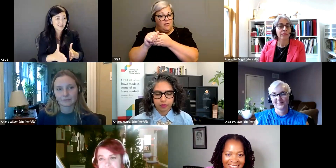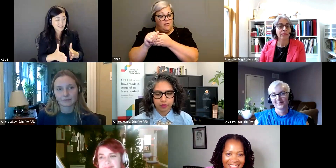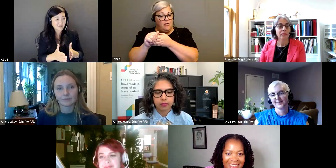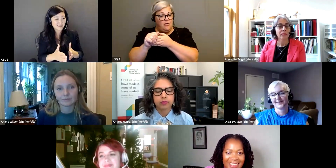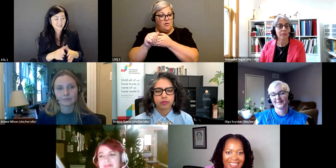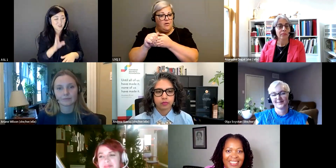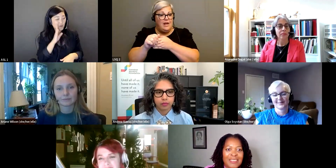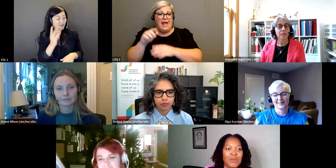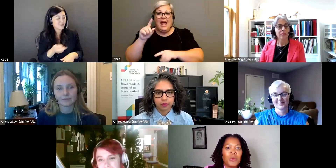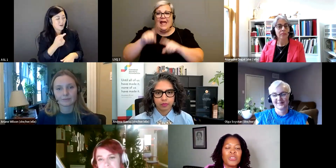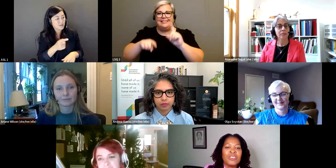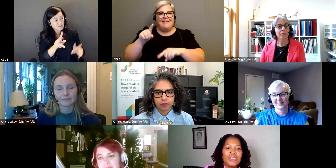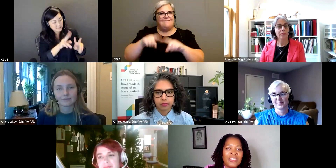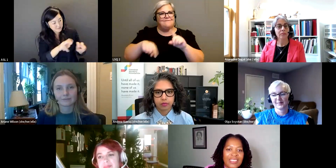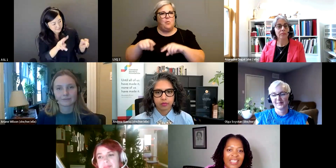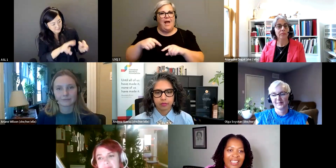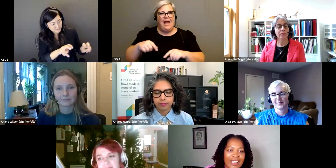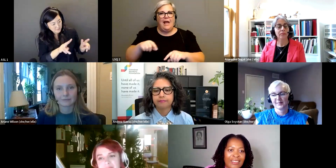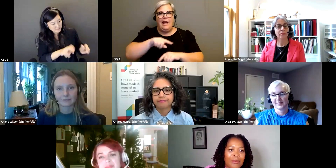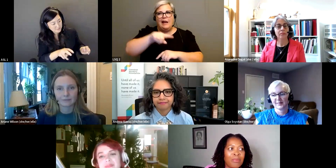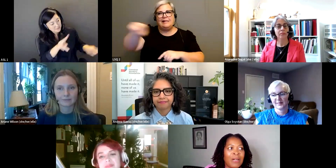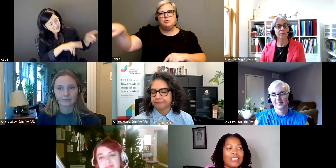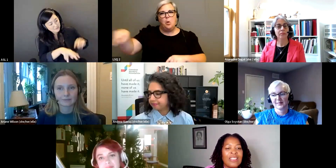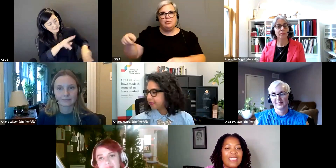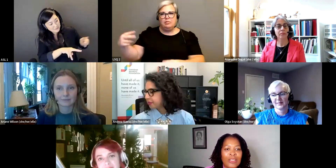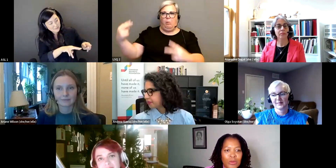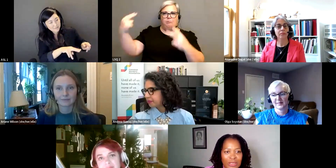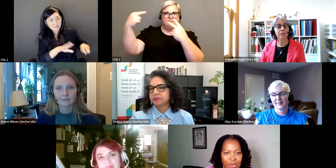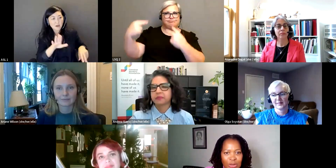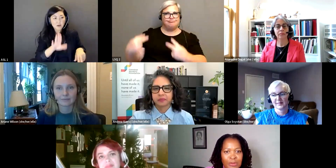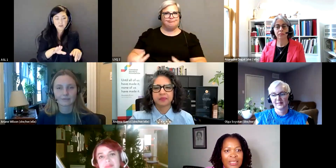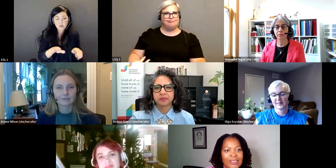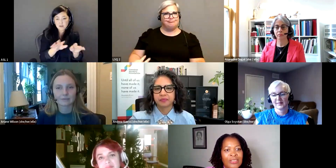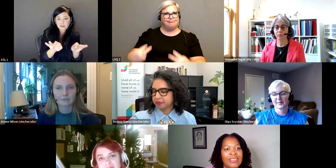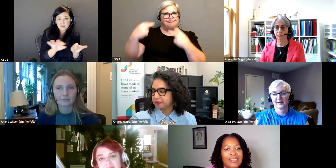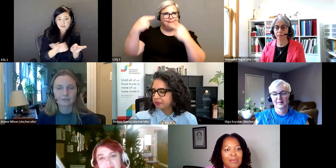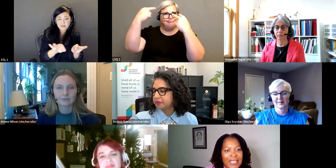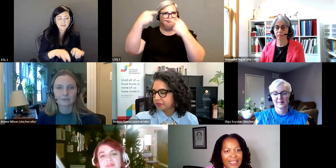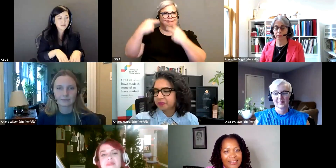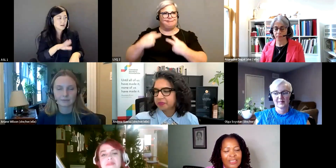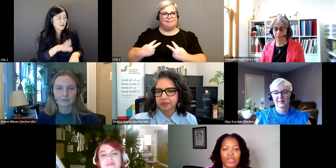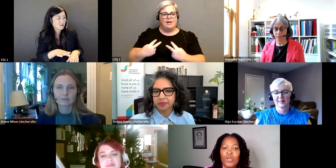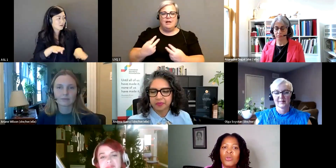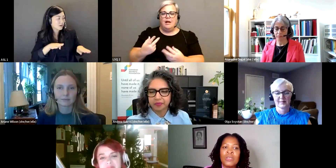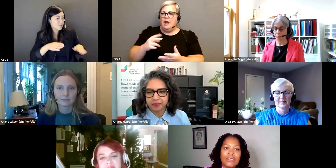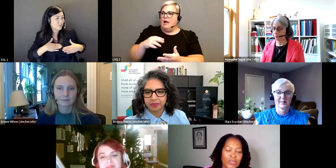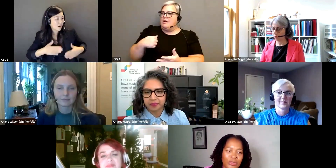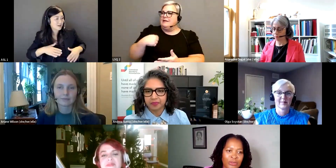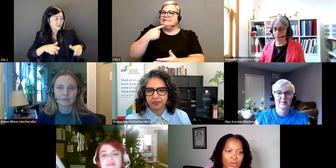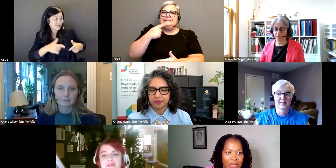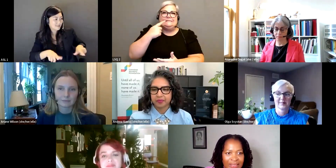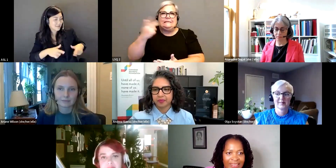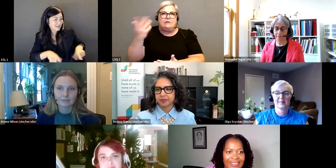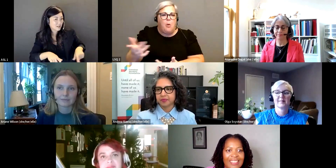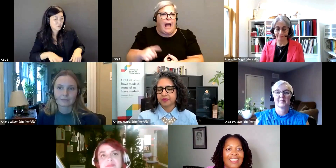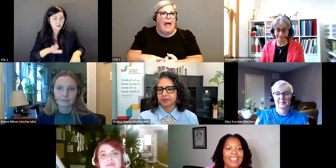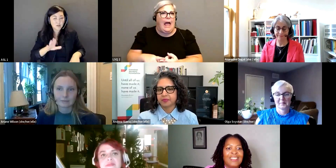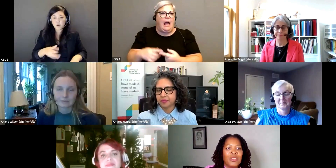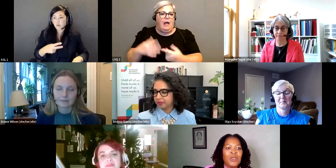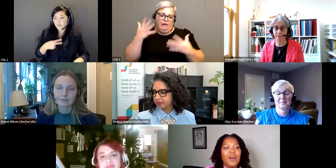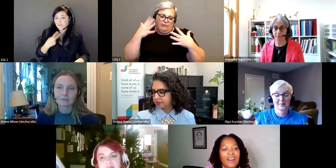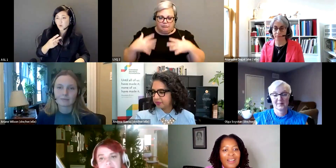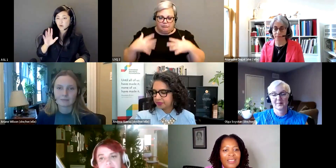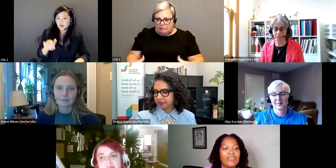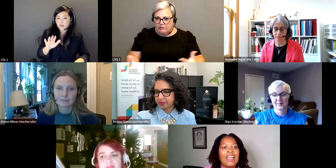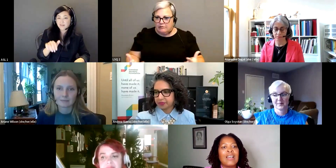on est examiné constamment. Tout ce qu'on dit, le langage corporel, le ton